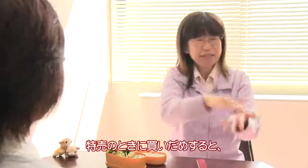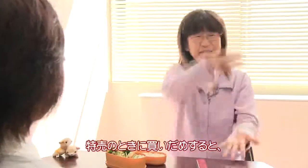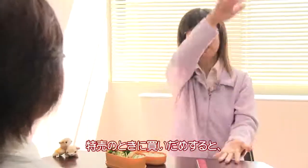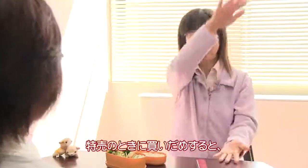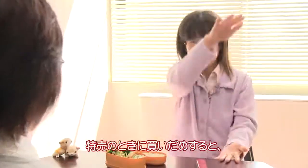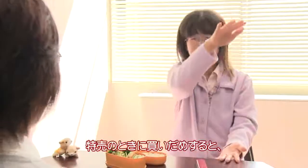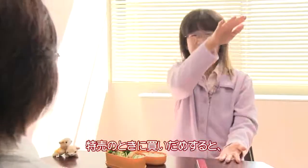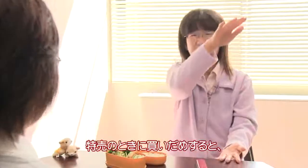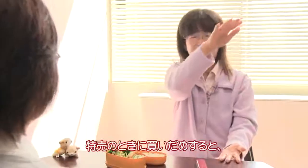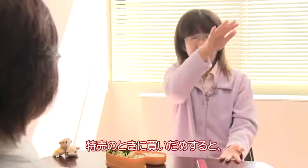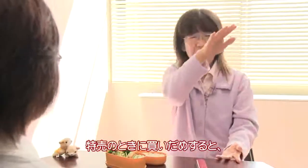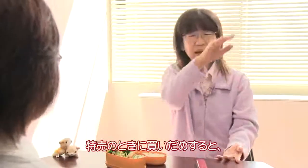と